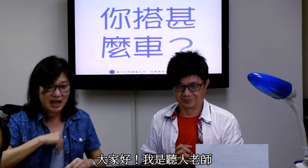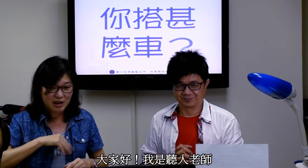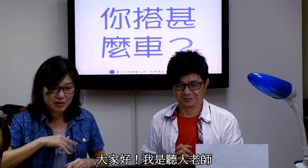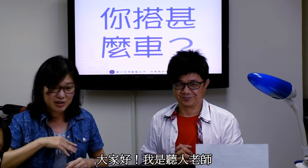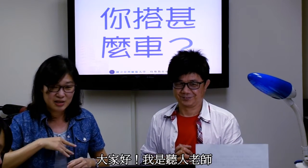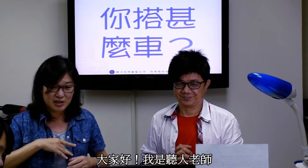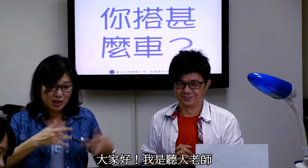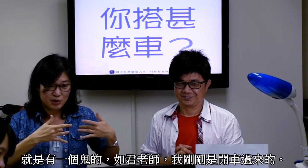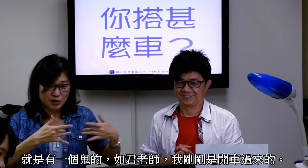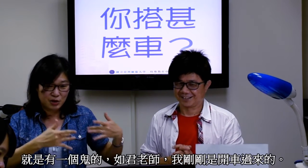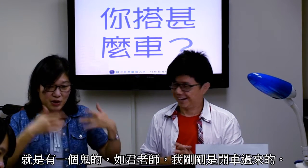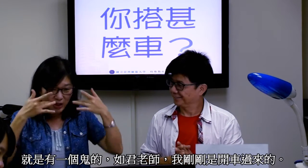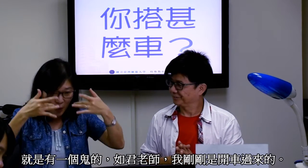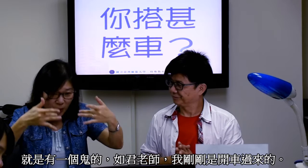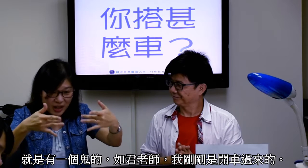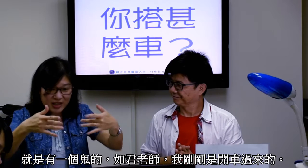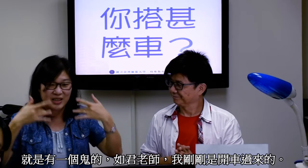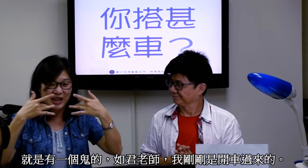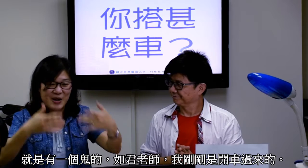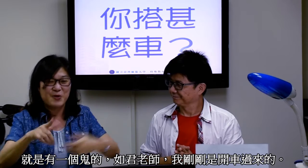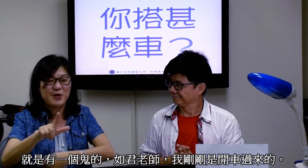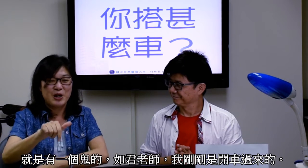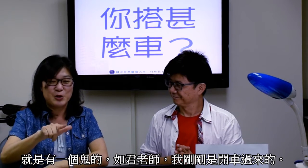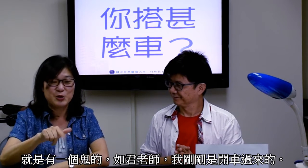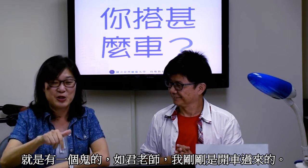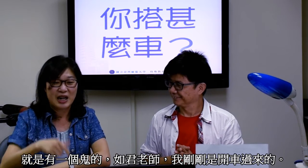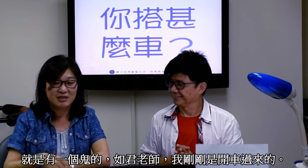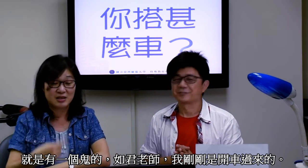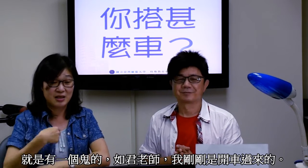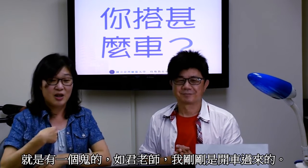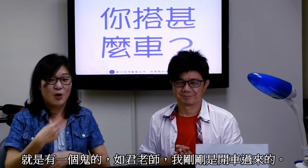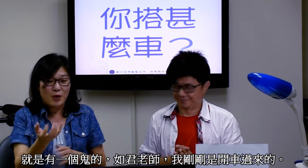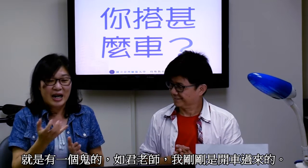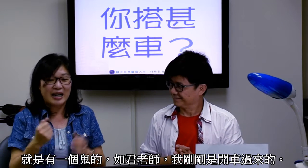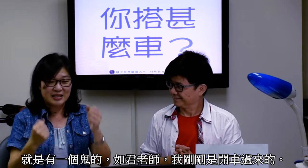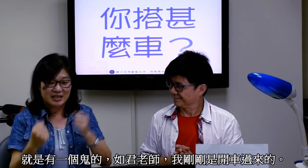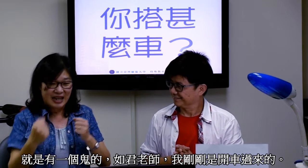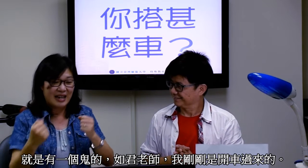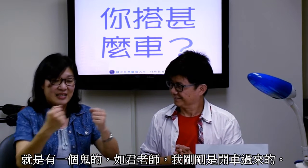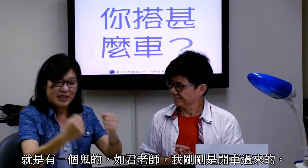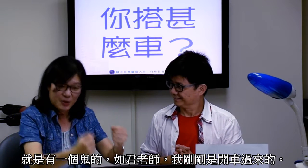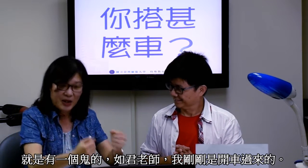老师，就是有一个鬼的如君老师，我刚刚是开车过来